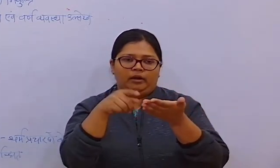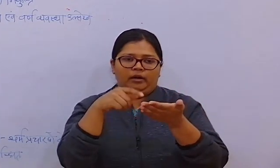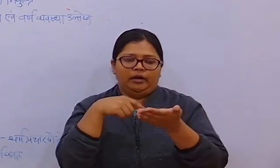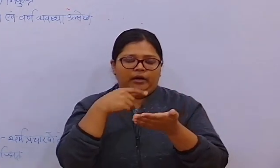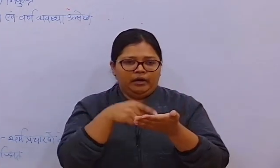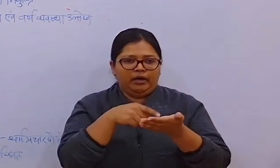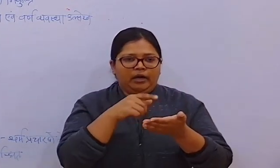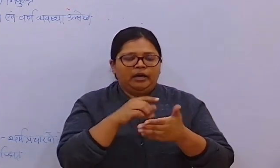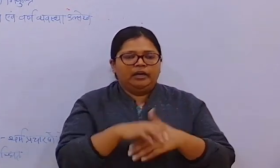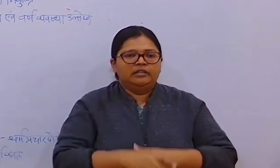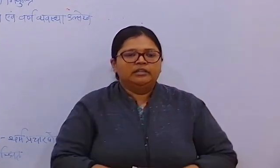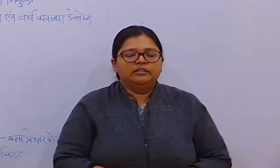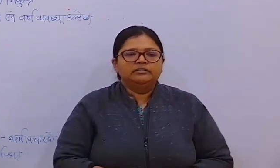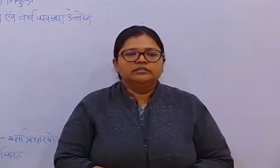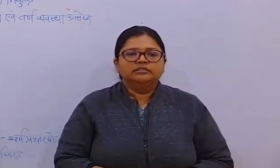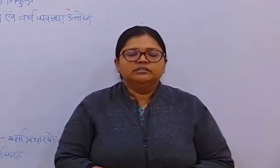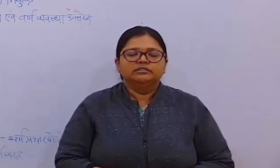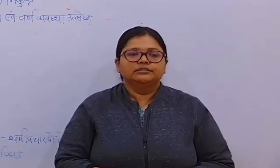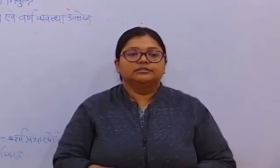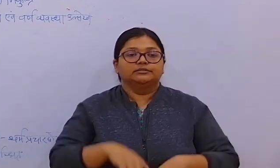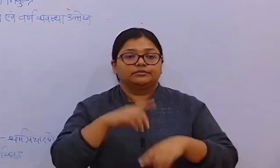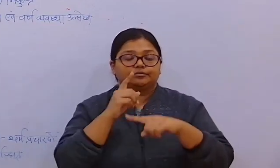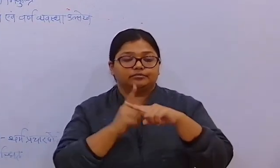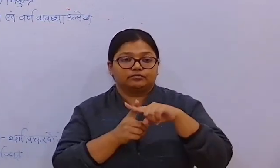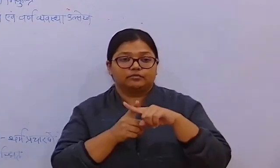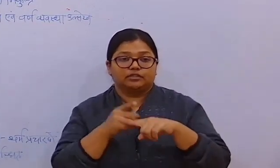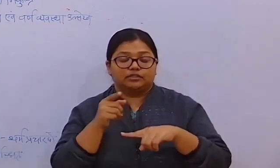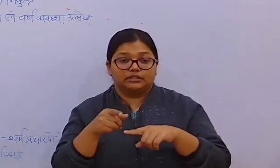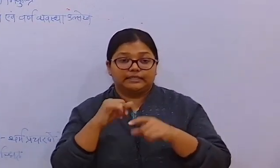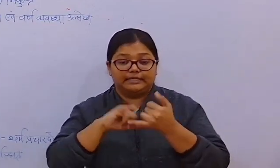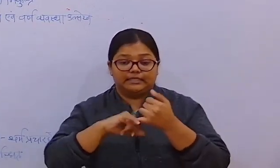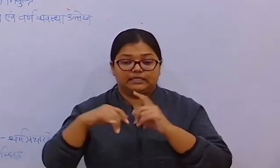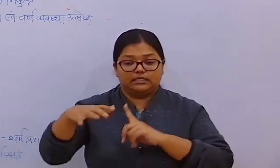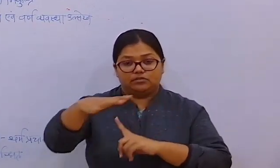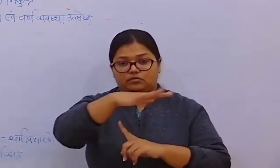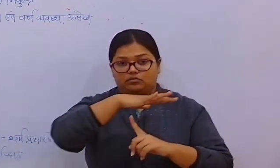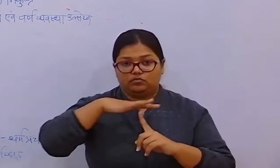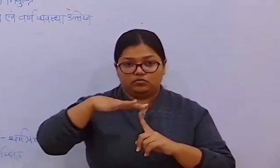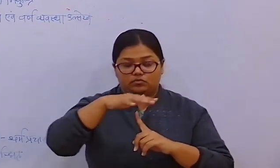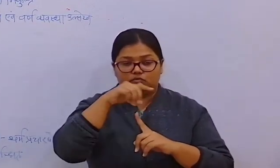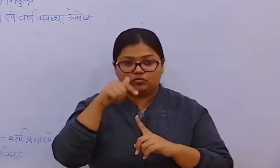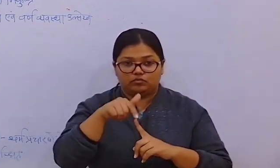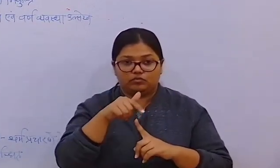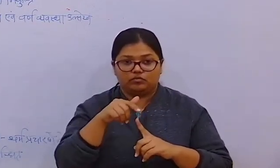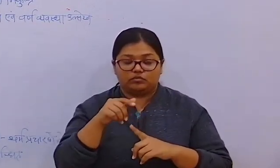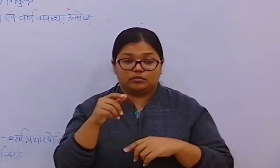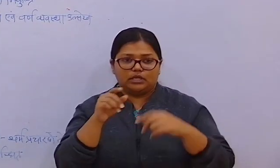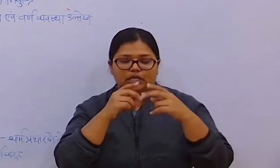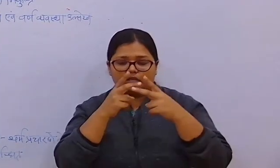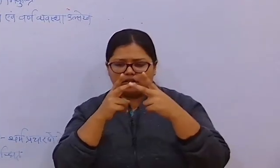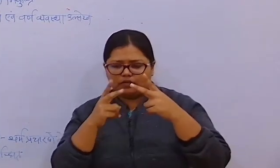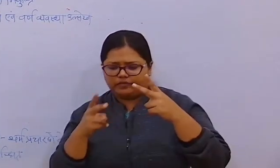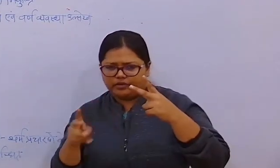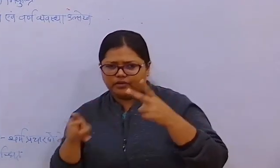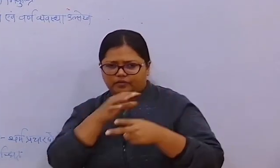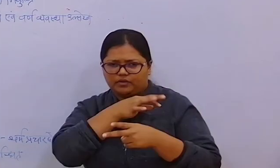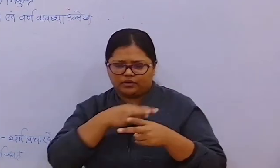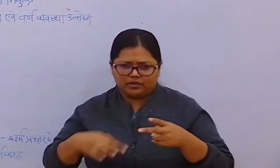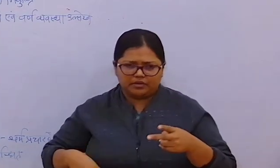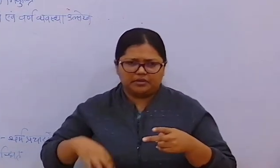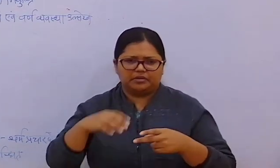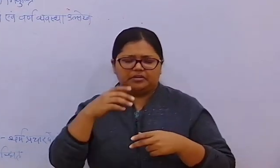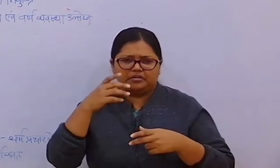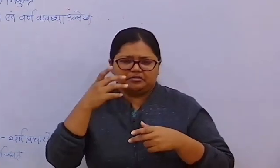में वर्ण व्यवस्था का उल्लेख भी हमको किसमें मिलता है, पांचवें वाले शिलालेख में मिलता है। उसके बाद हम आ जाते हैं